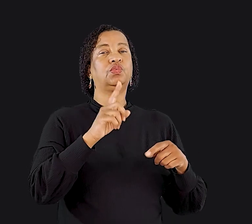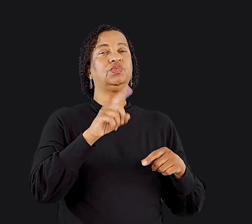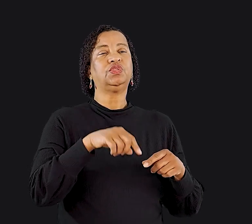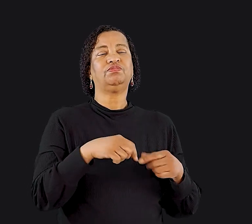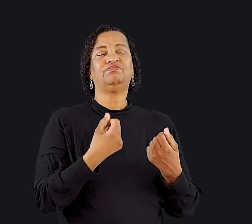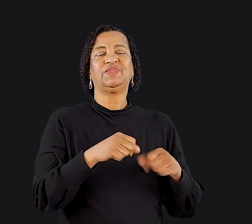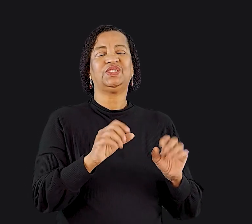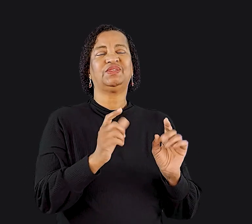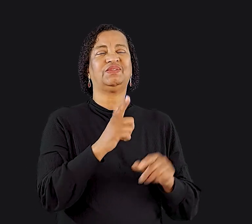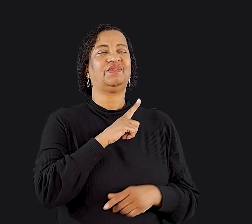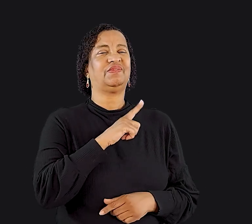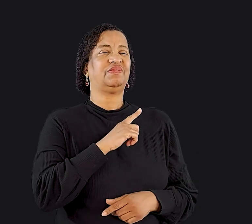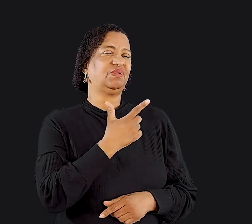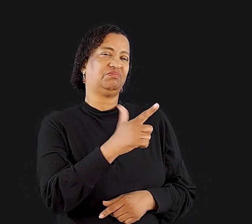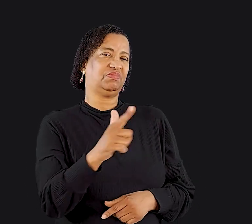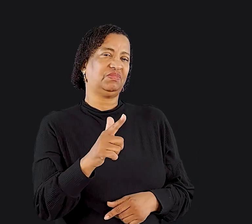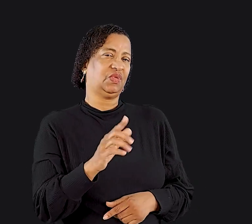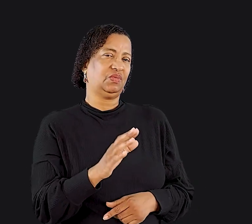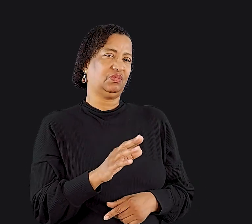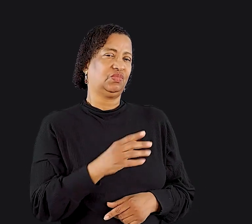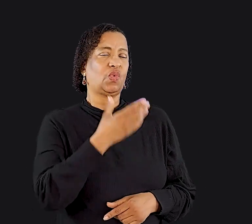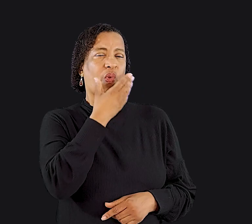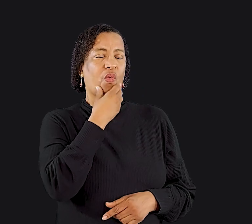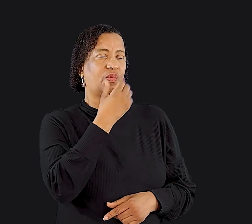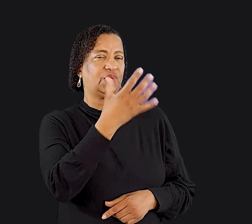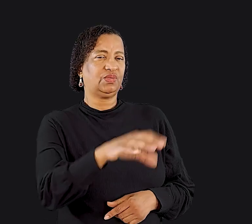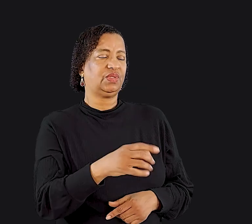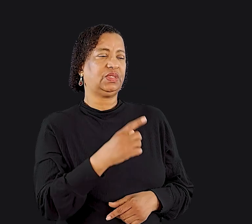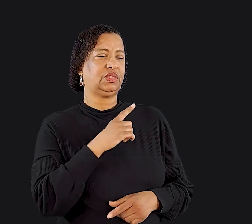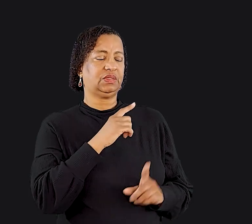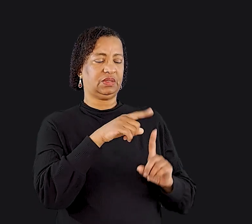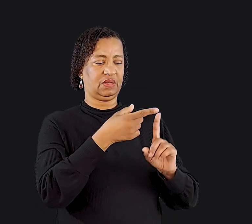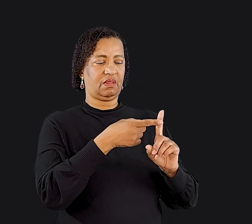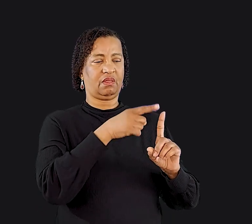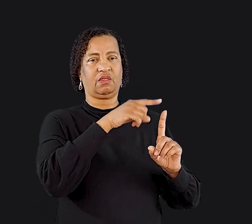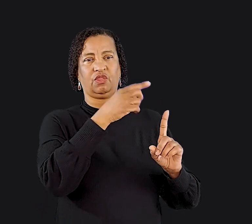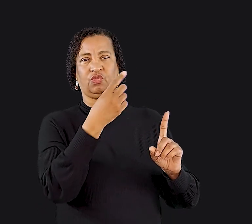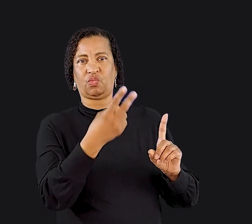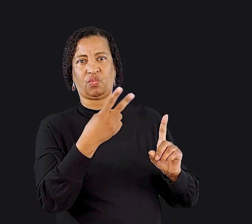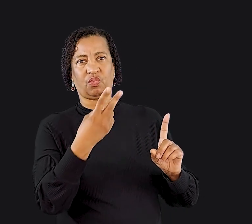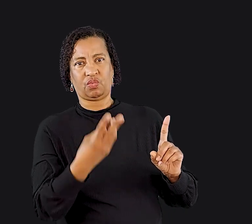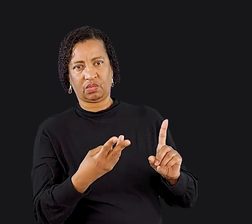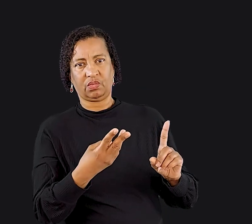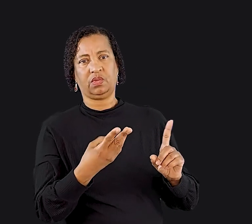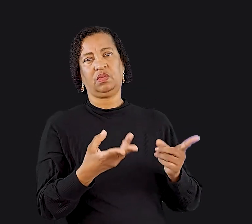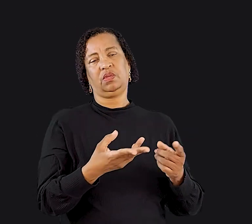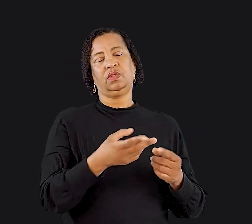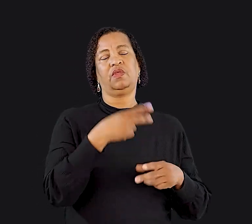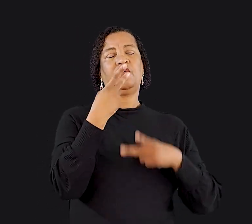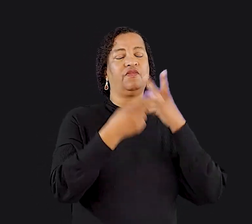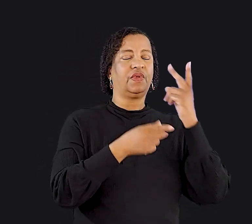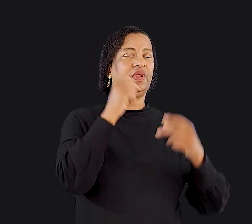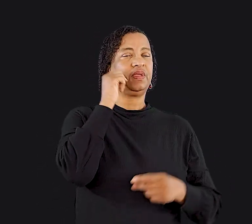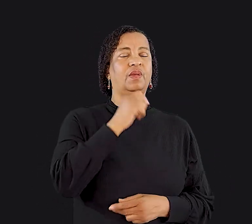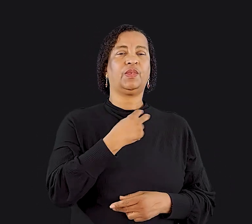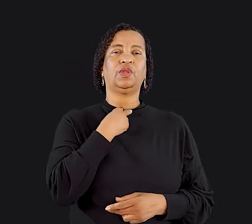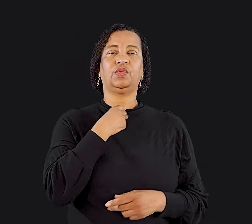seria desnecessário. Nem o homem ia querer ter mais de um filho. Isso não quer dizer que a mulher não possa fazer nada